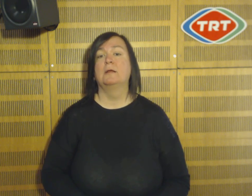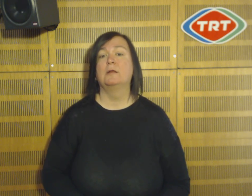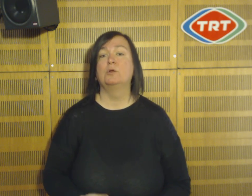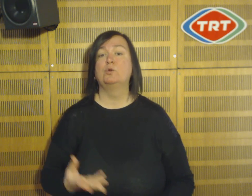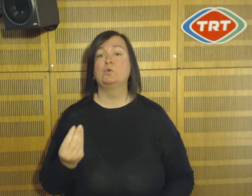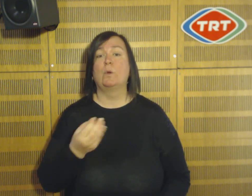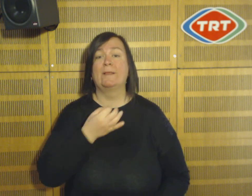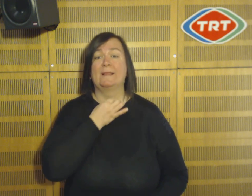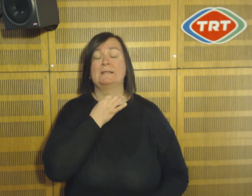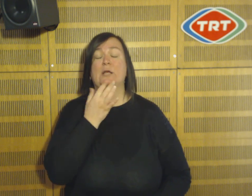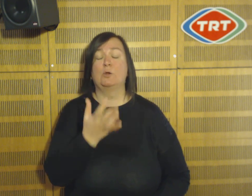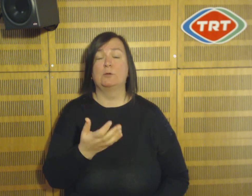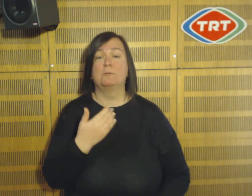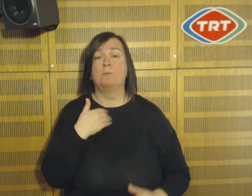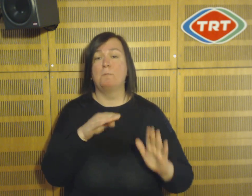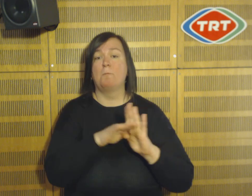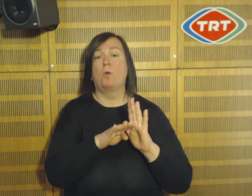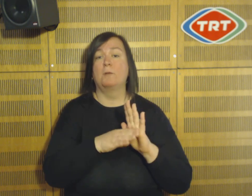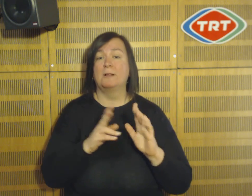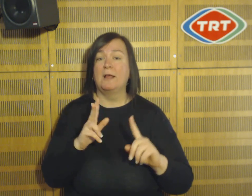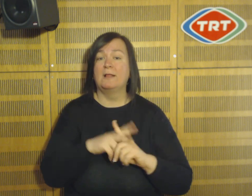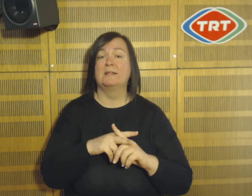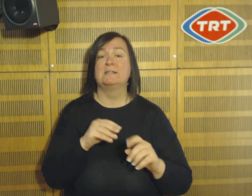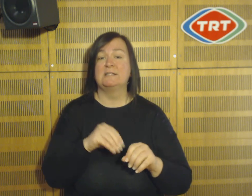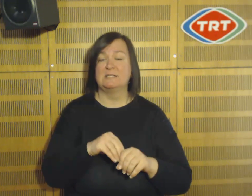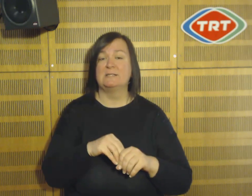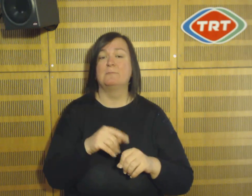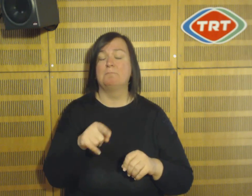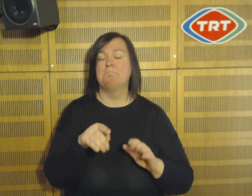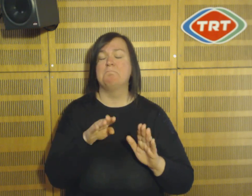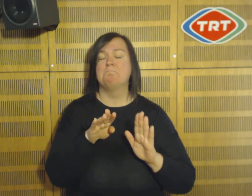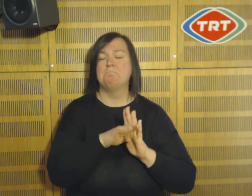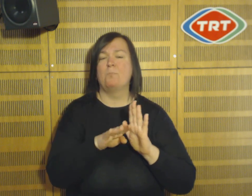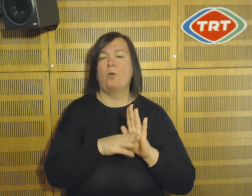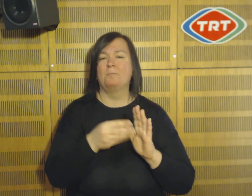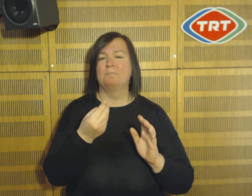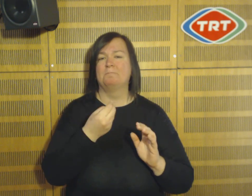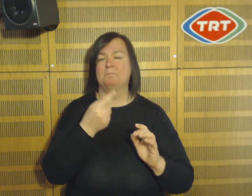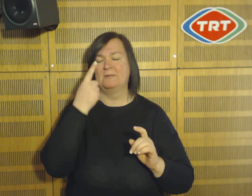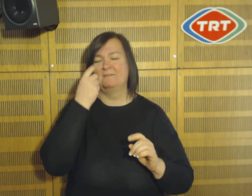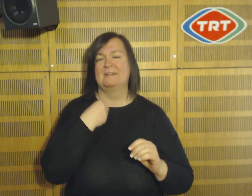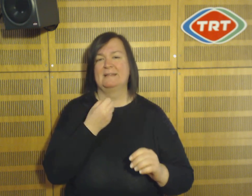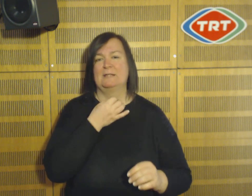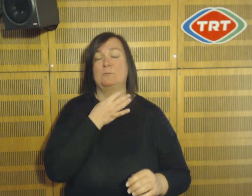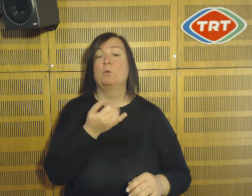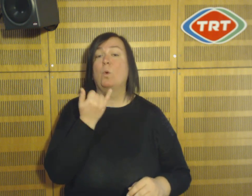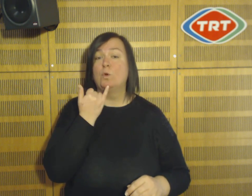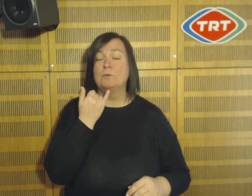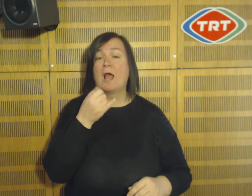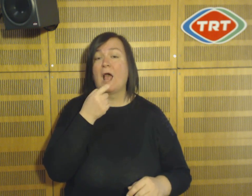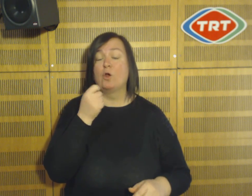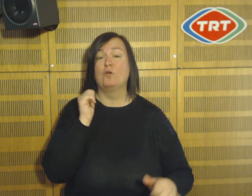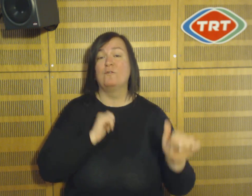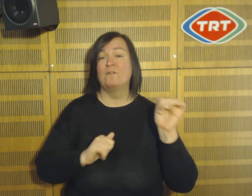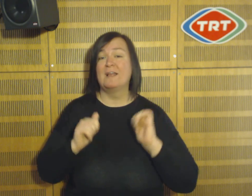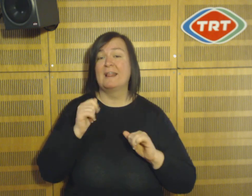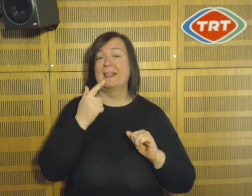teşekkür ediyoruz programımıza katıldığınız için Aslında programı taşıdığınız için Sağ olunuz konuğumuz Ankara Üniversitesi Dil Bilimi